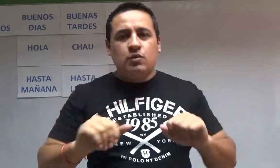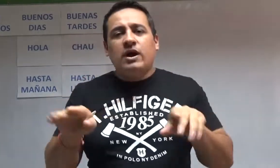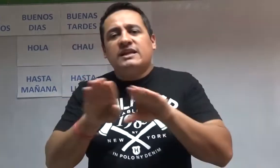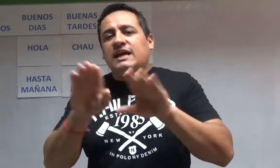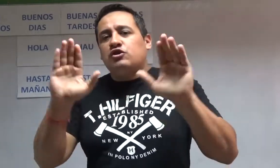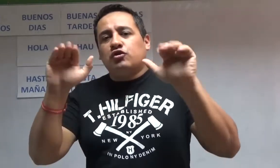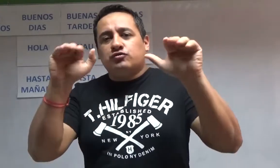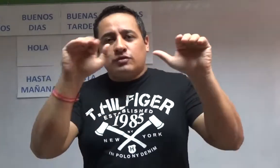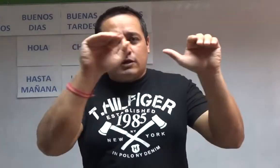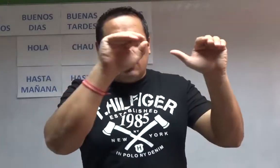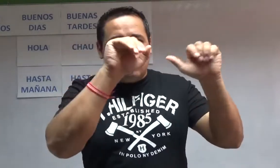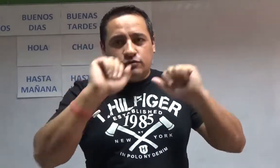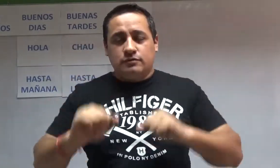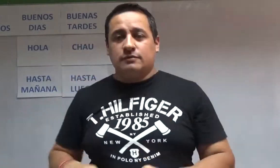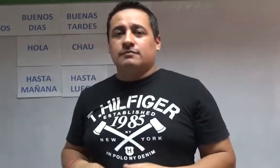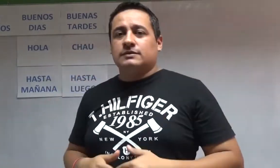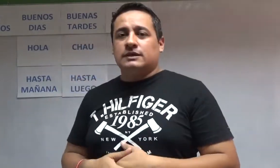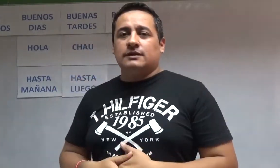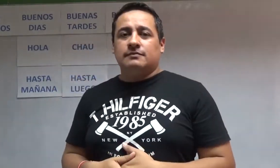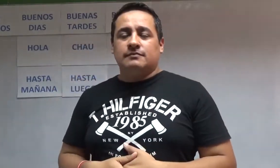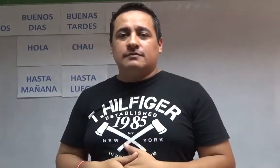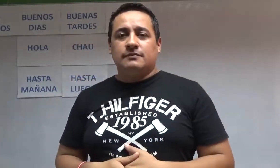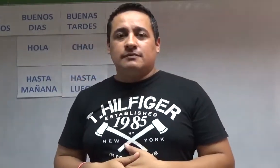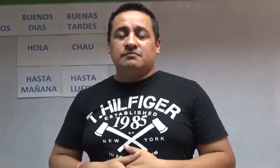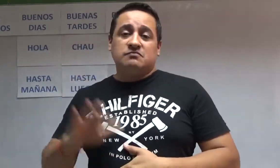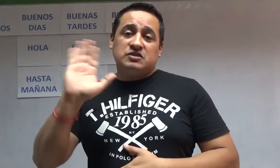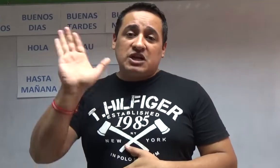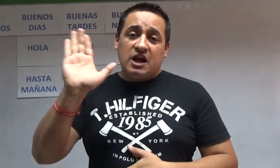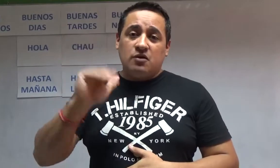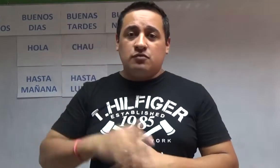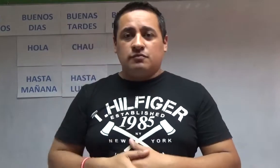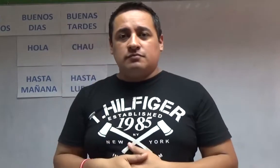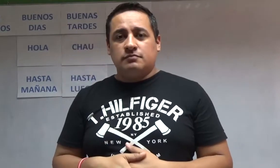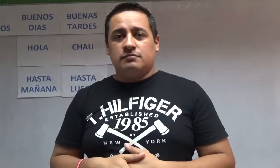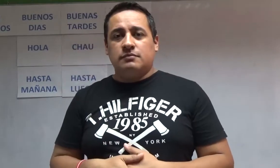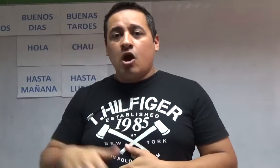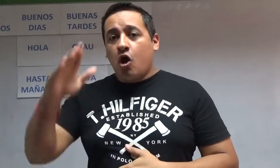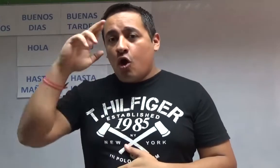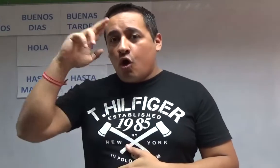igual es adiós. Adiós. ¿Sí? Chao,